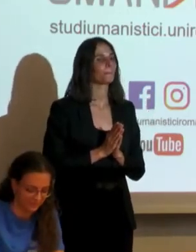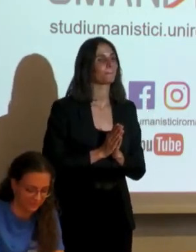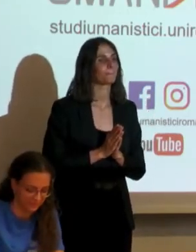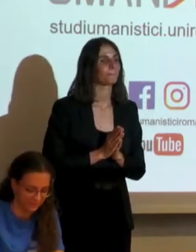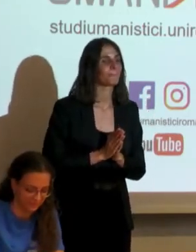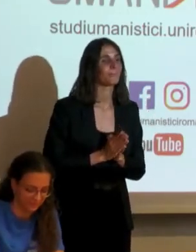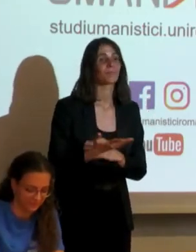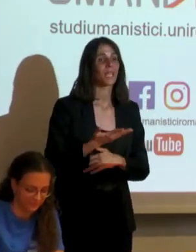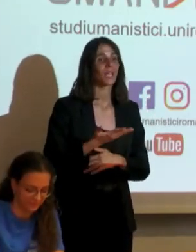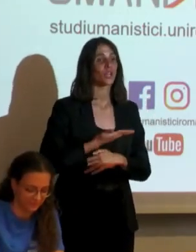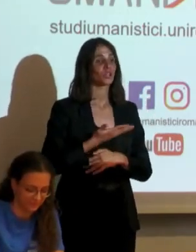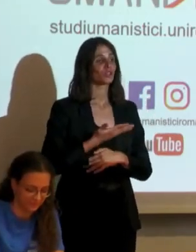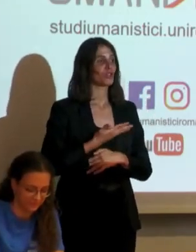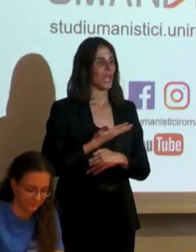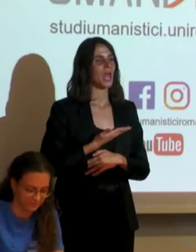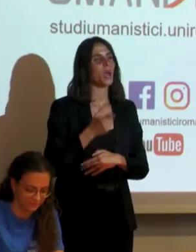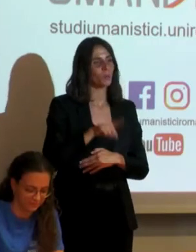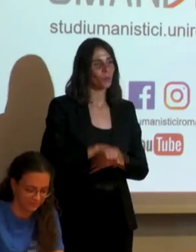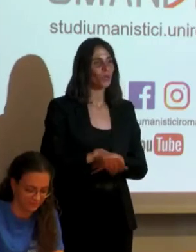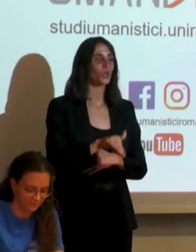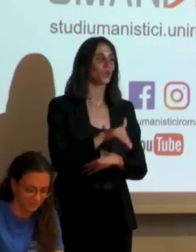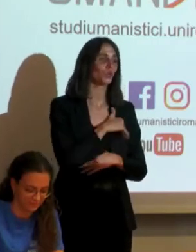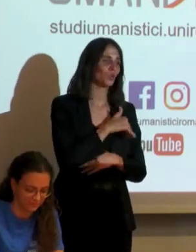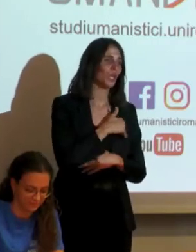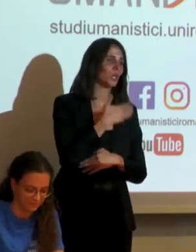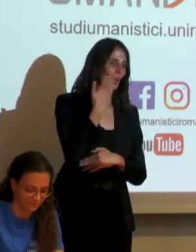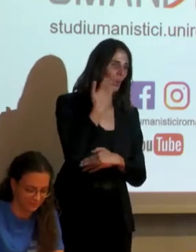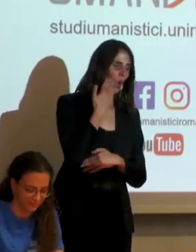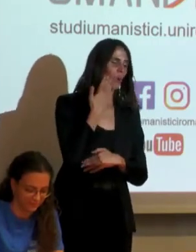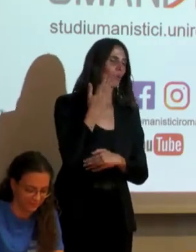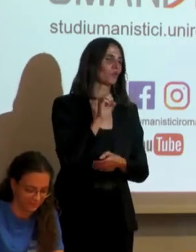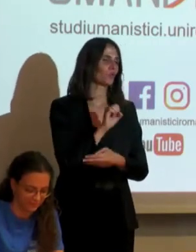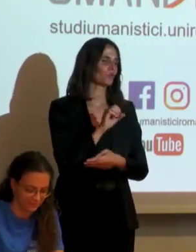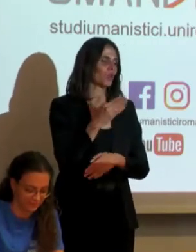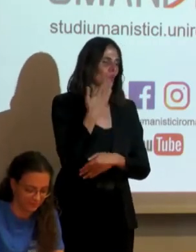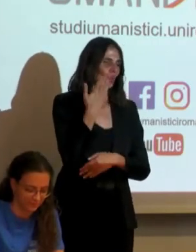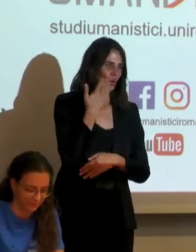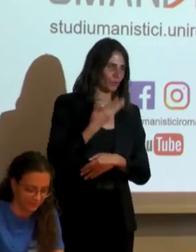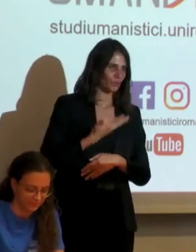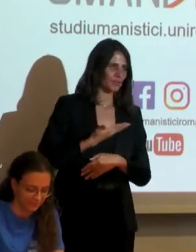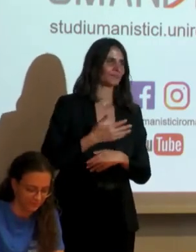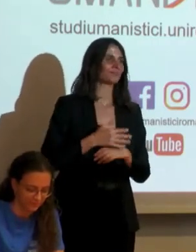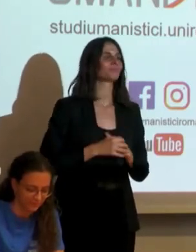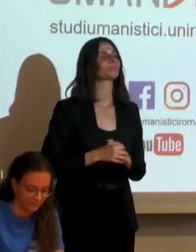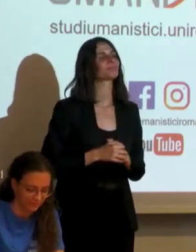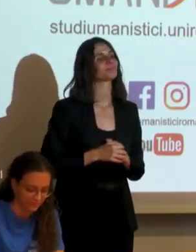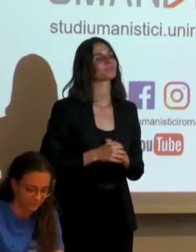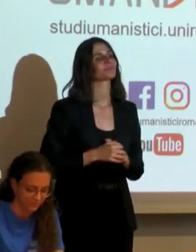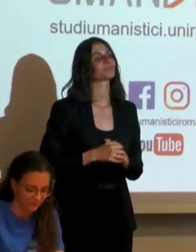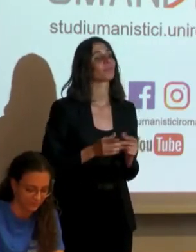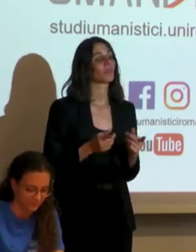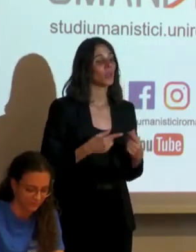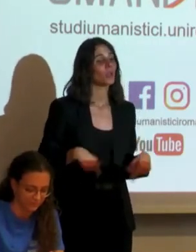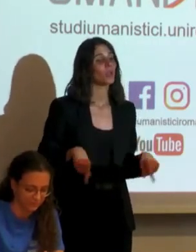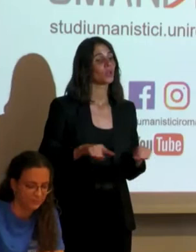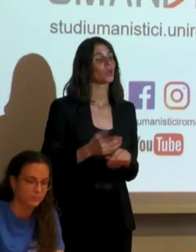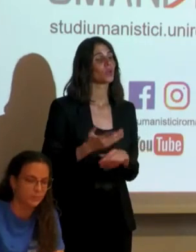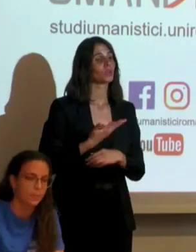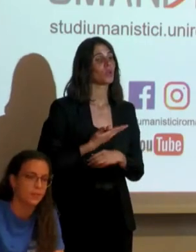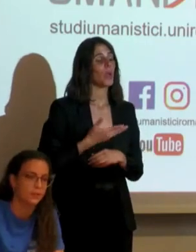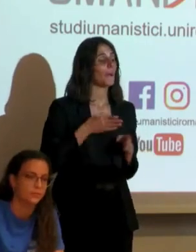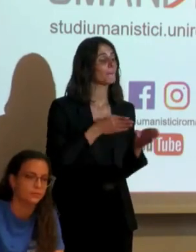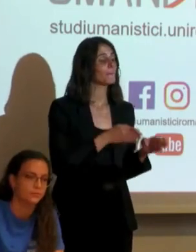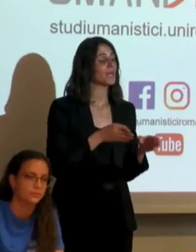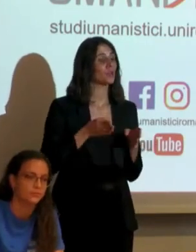c'è un parterre di docenti e di studenti assolutamente variegato da questo punto di vista. Noi abbiamo una serie di percorsi